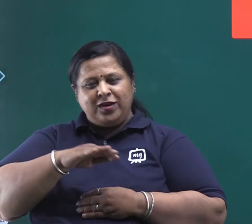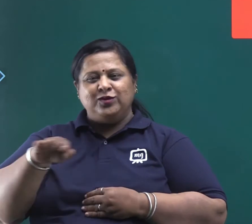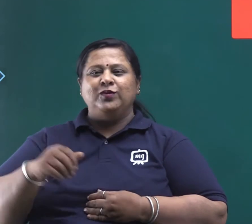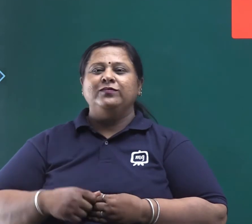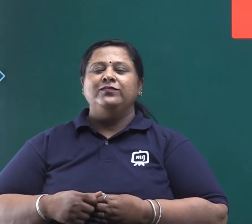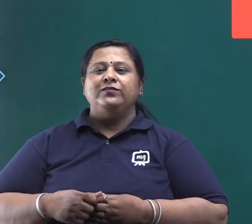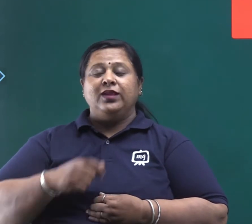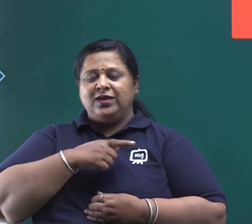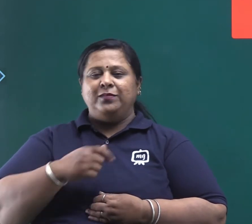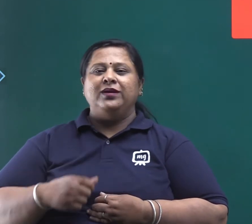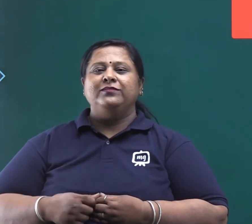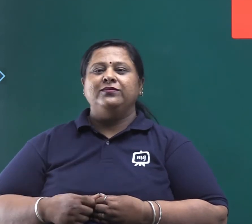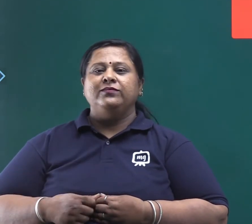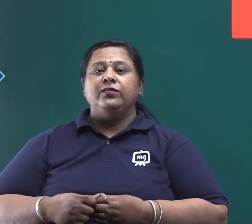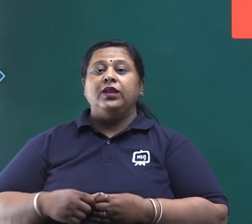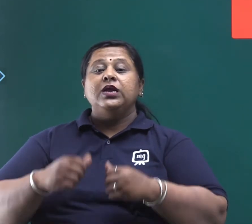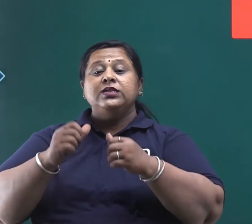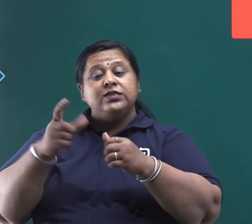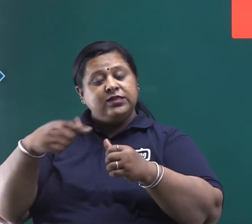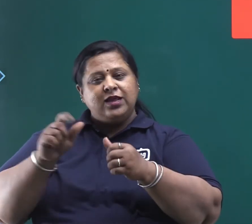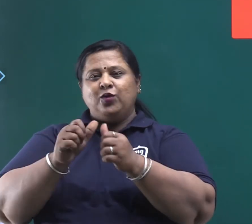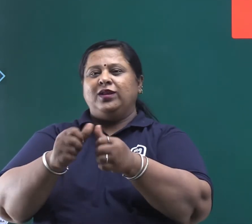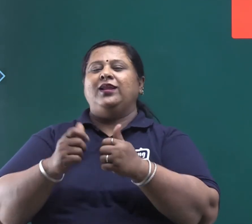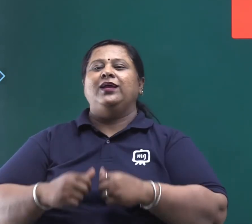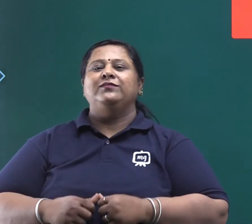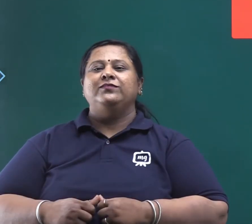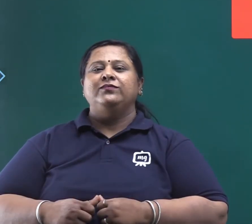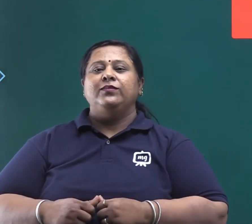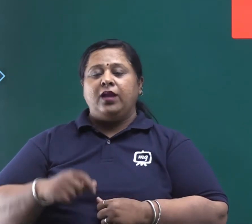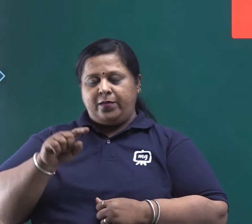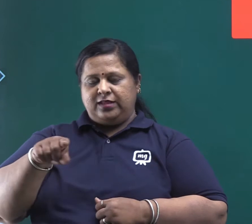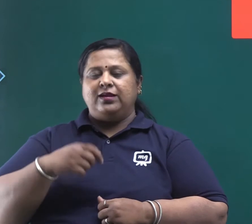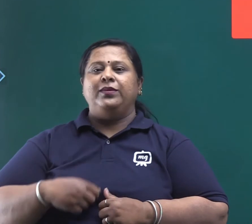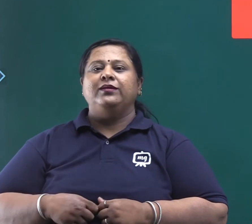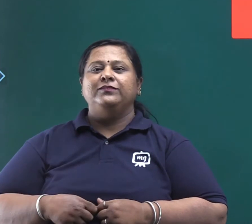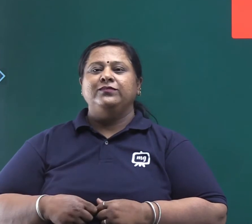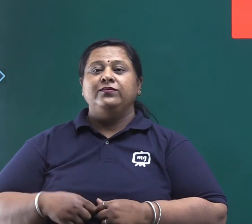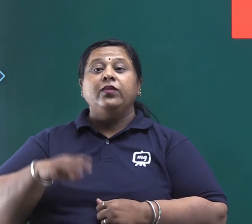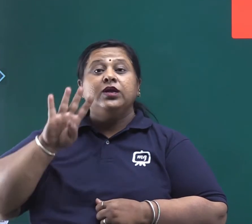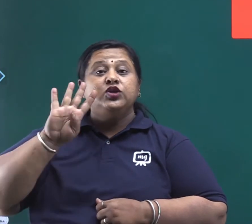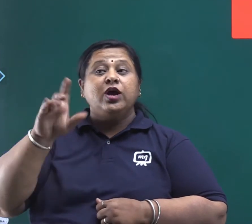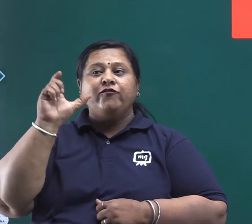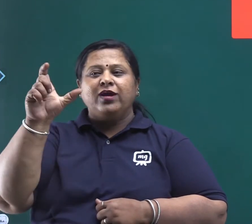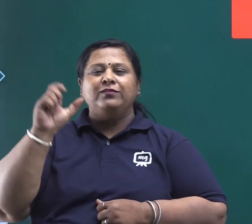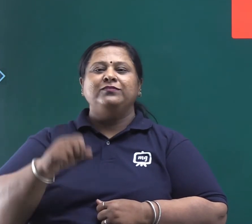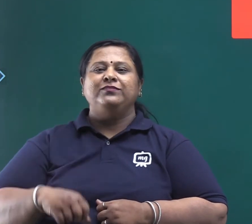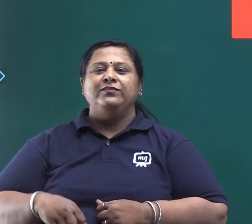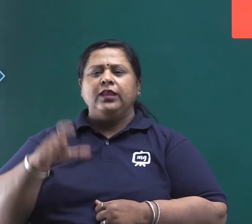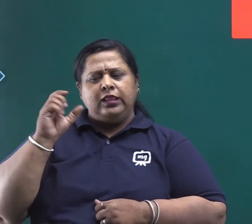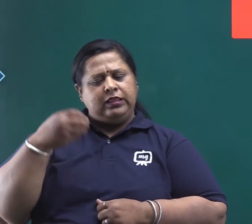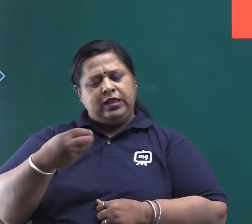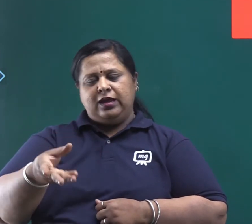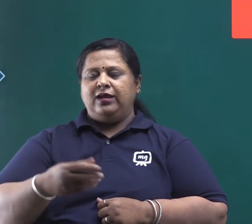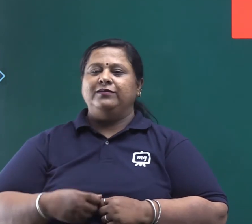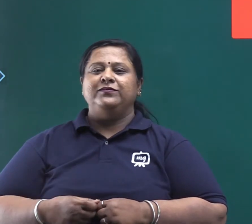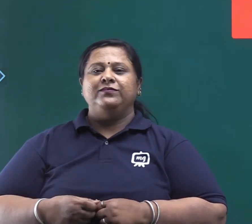बच्चों, यहाँ पर सही उत्तर के लिए हमारे सामने 4 विकल्प दिए गए